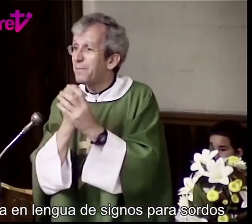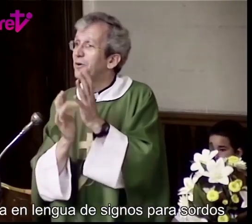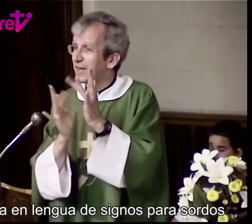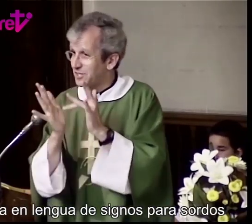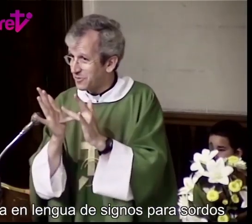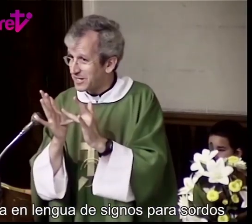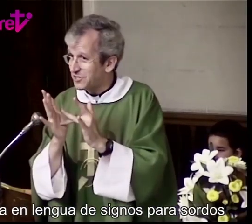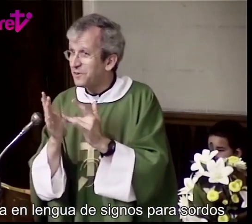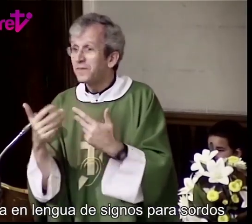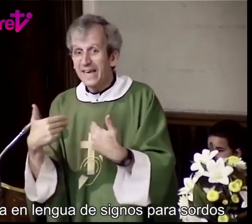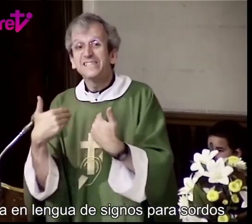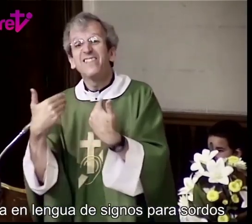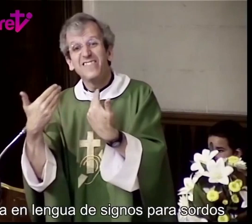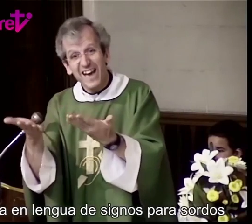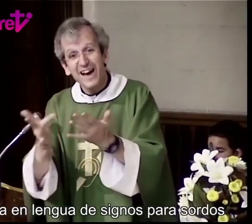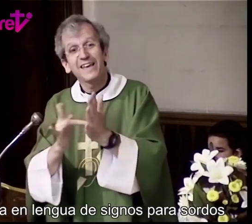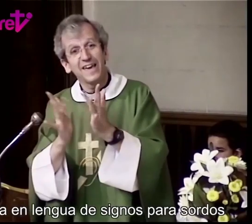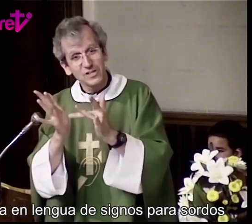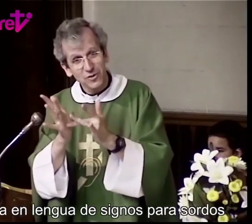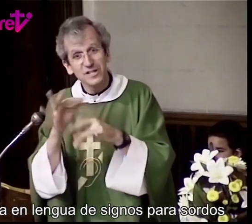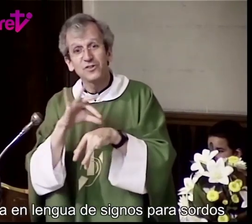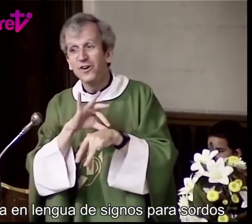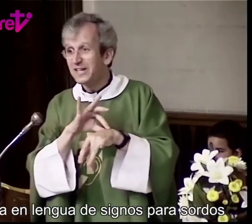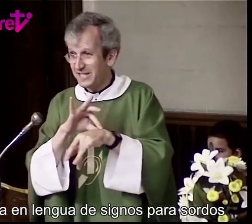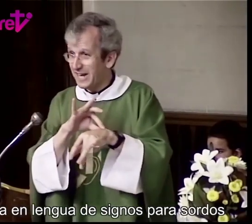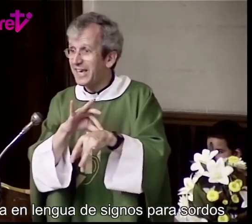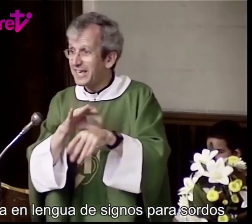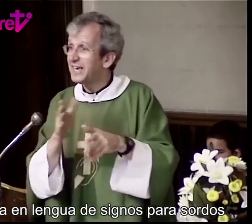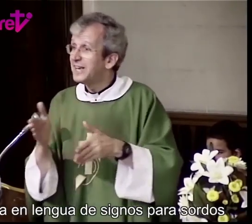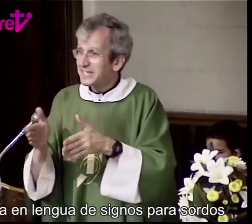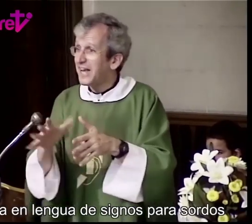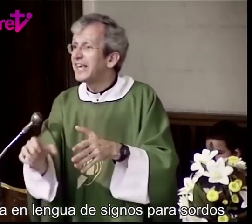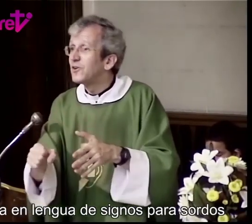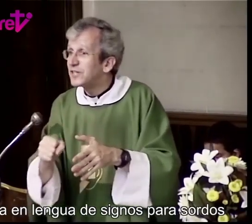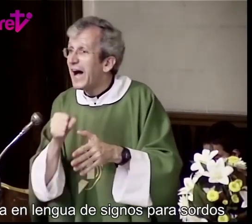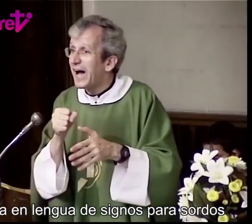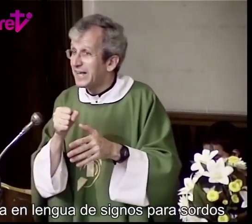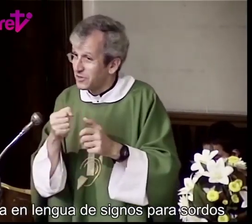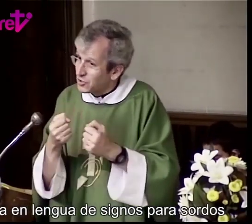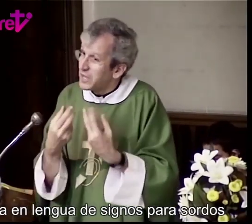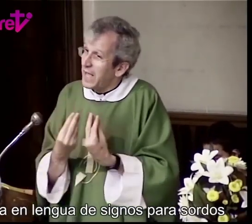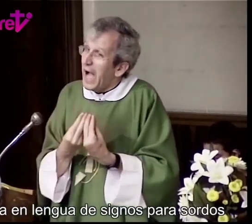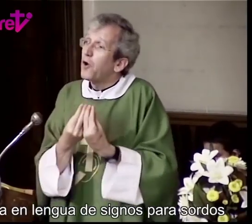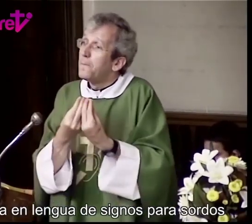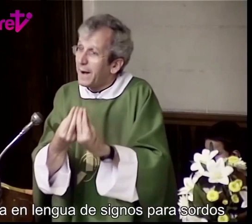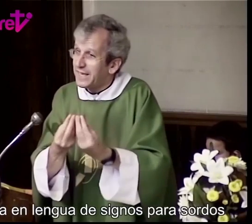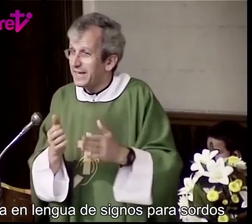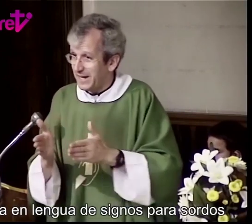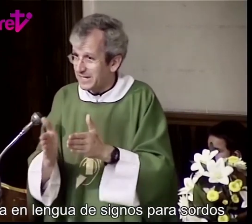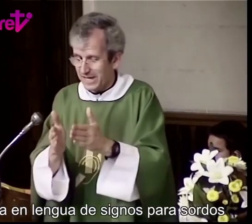mano de Jesucristo, es dejar que Jesucristo sea el que guíe, sea el que nos acompañe en ese